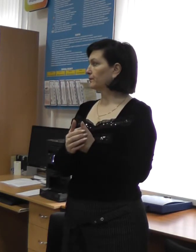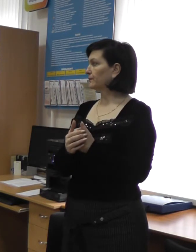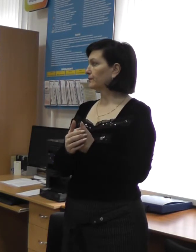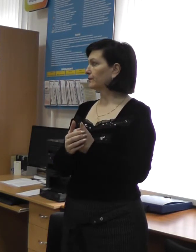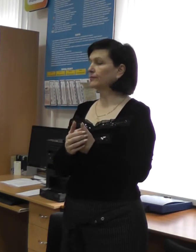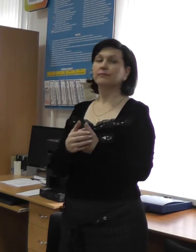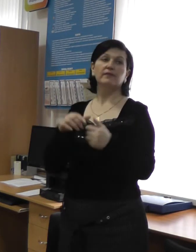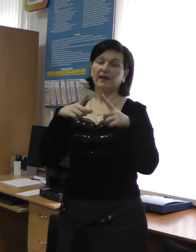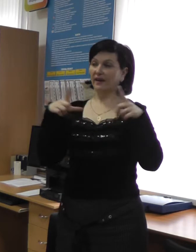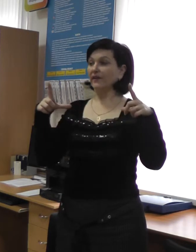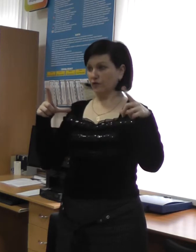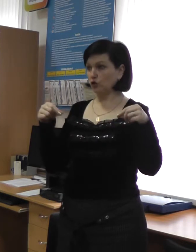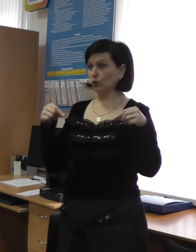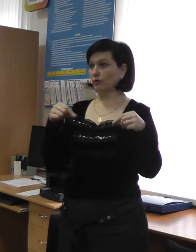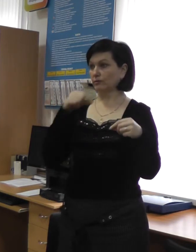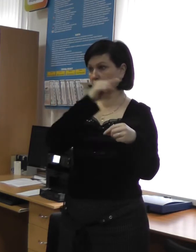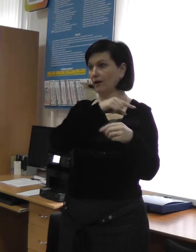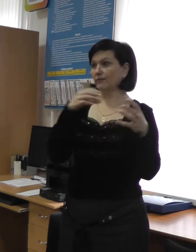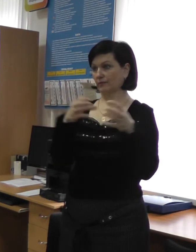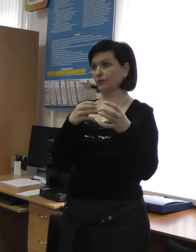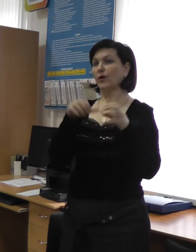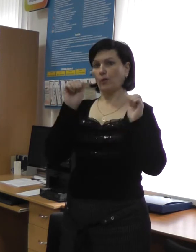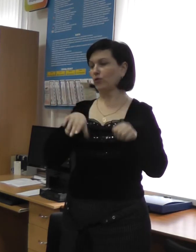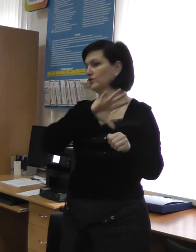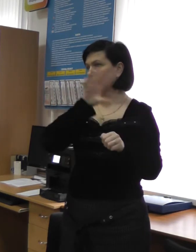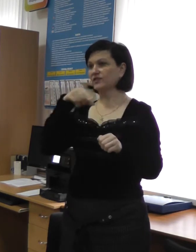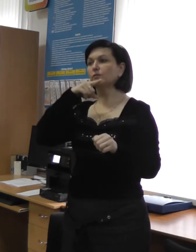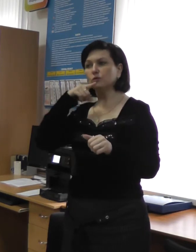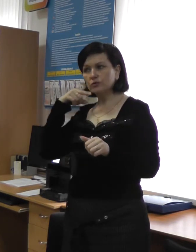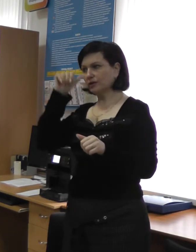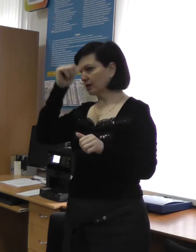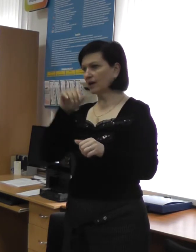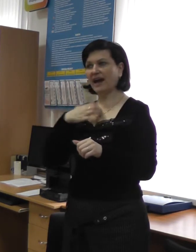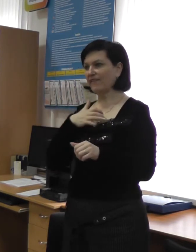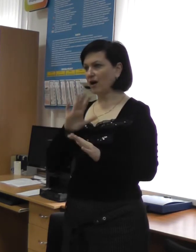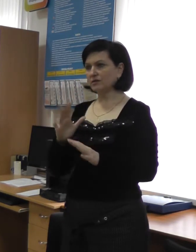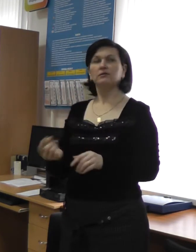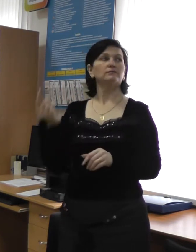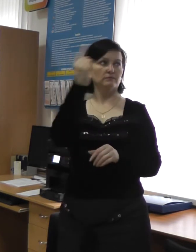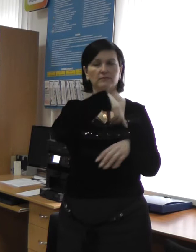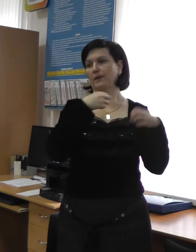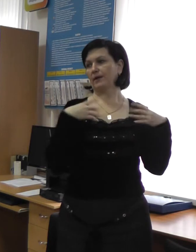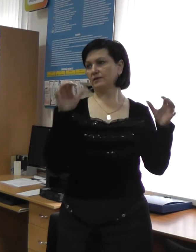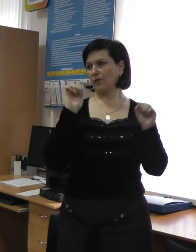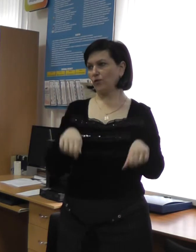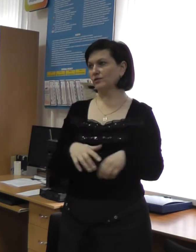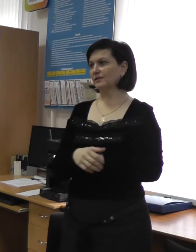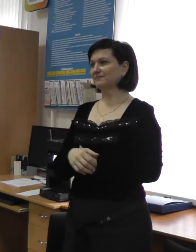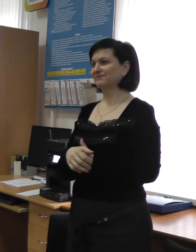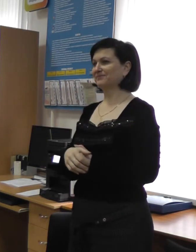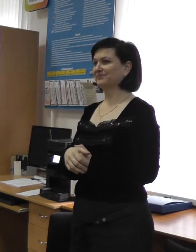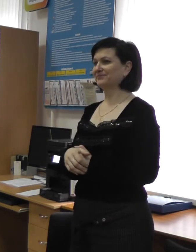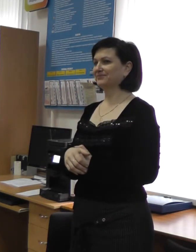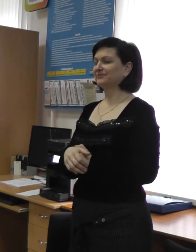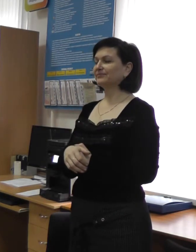из греческой школы, из греческой диаспоры, которую у нас Ставрополь, они отмечают этот праздник. Данный праздник позволяет раскрыть мир